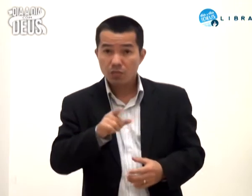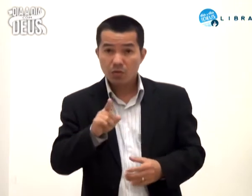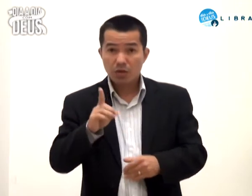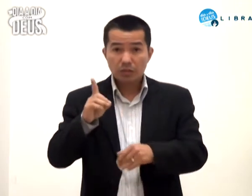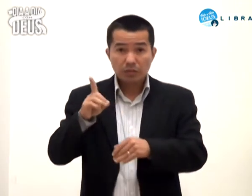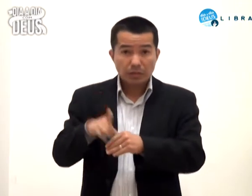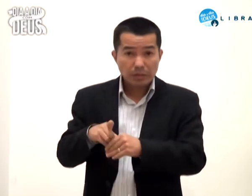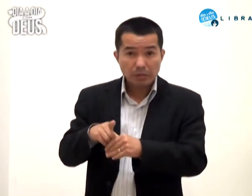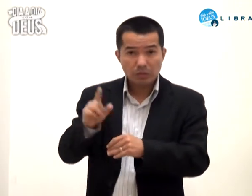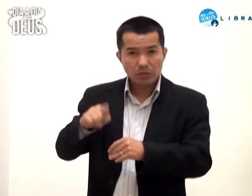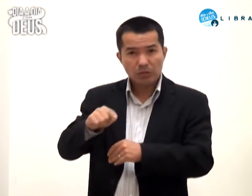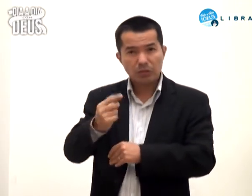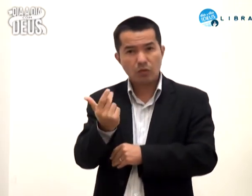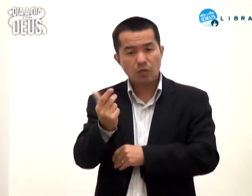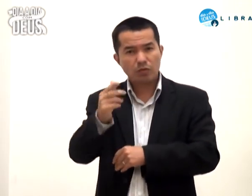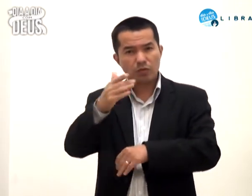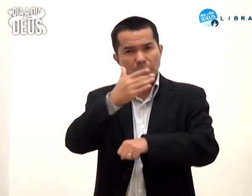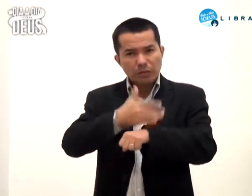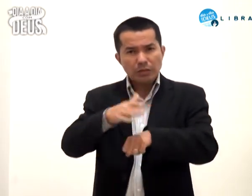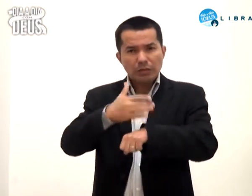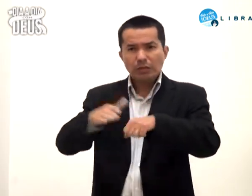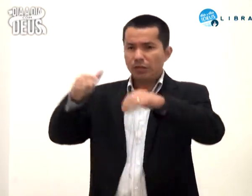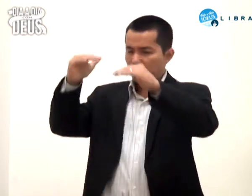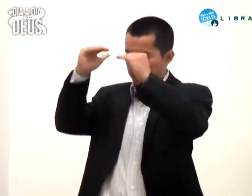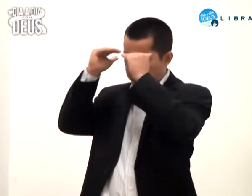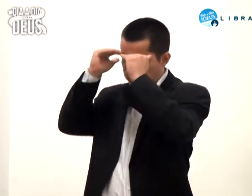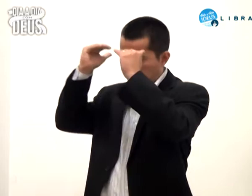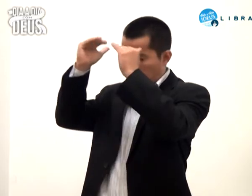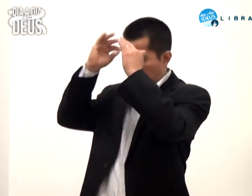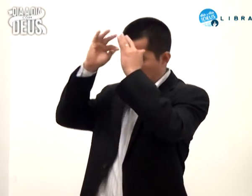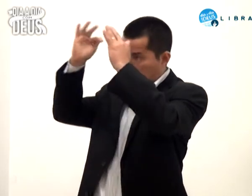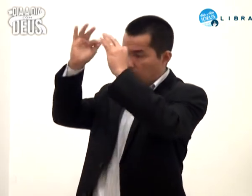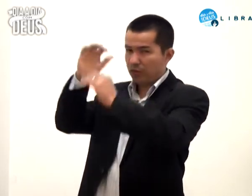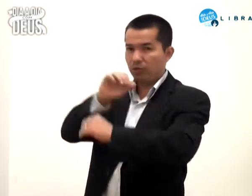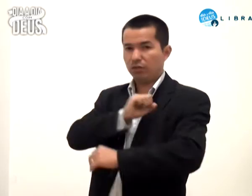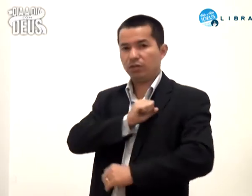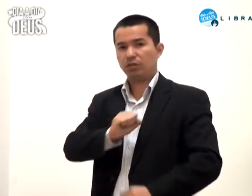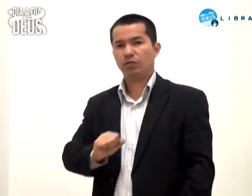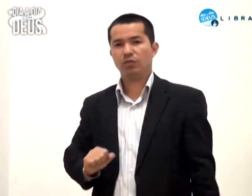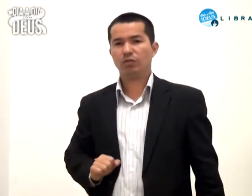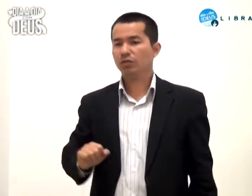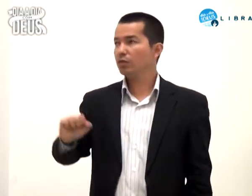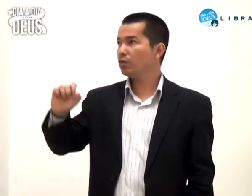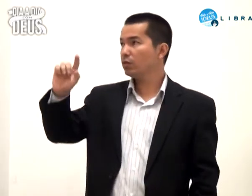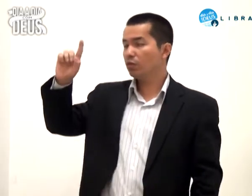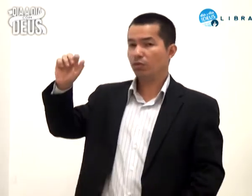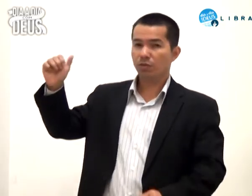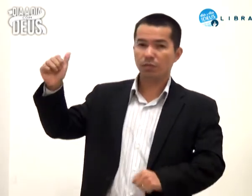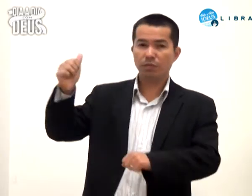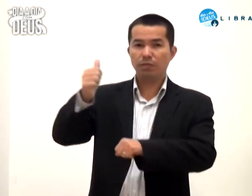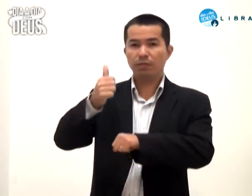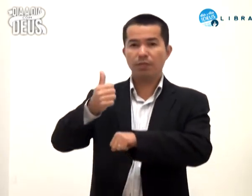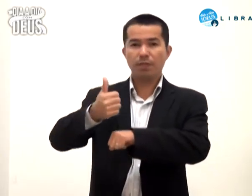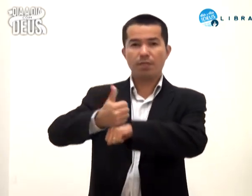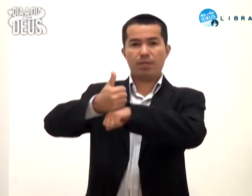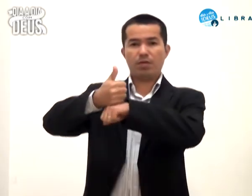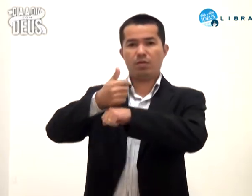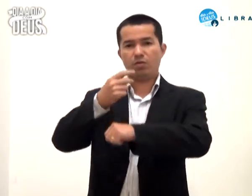O dízimo é o fruto do temor do Senhor e obediência que revela de modo prático o senhorio dele sobre